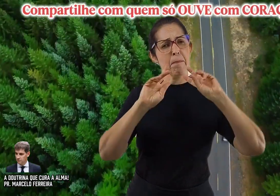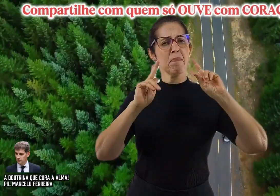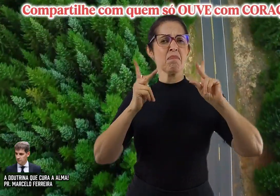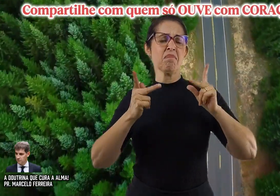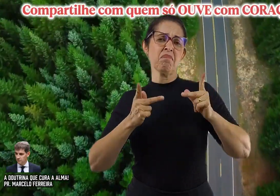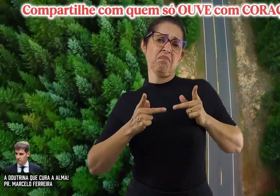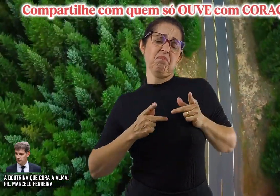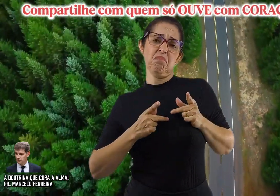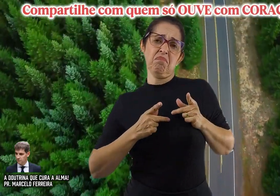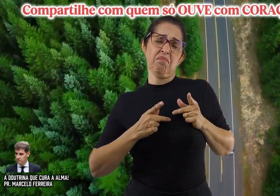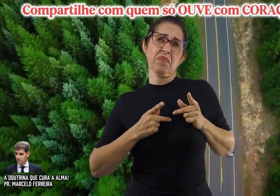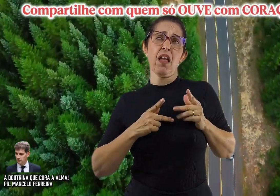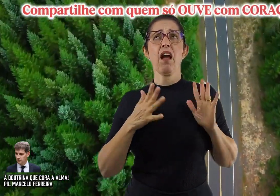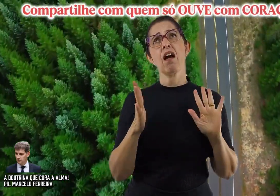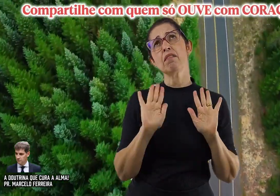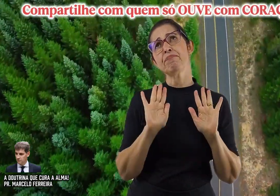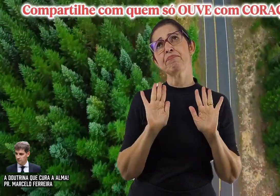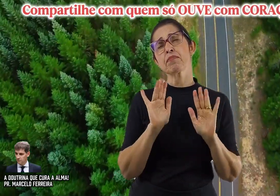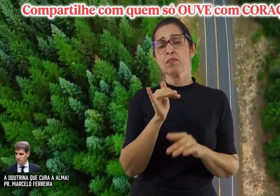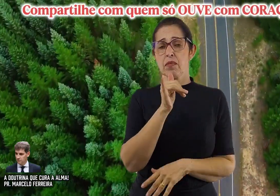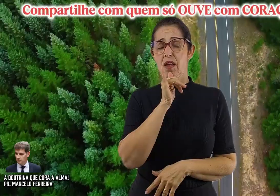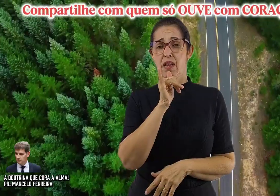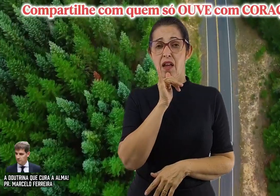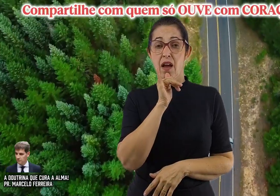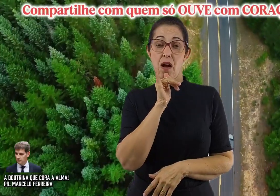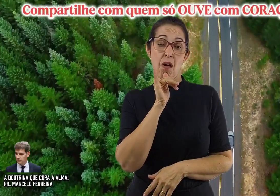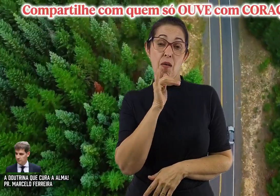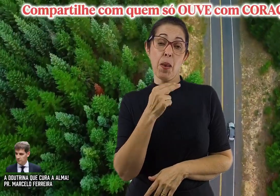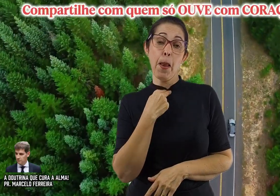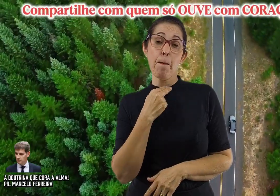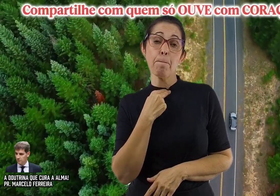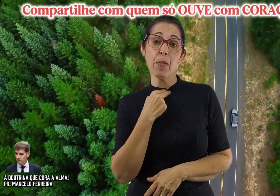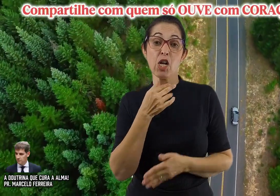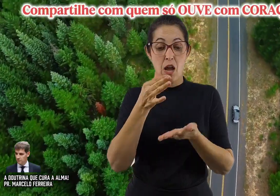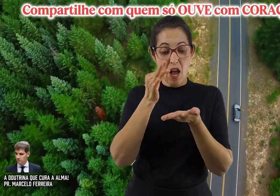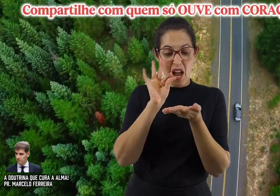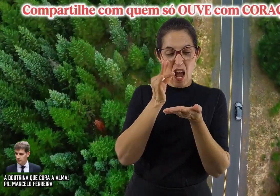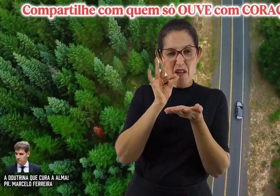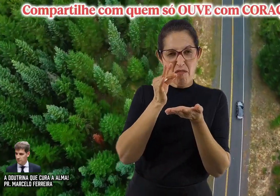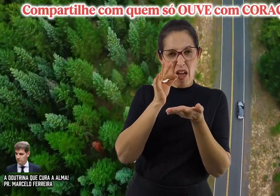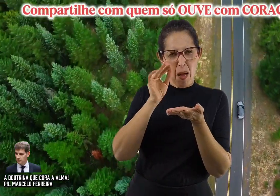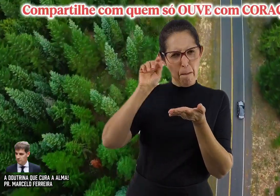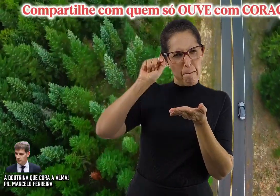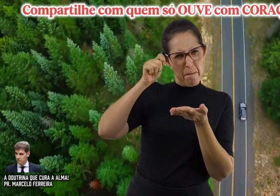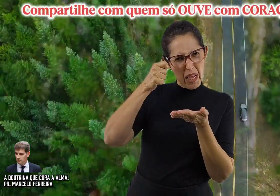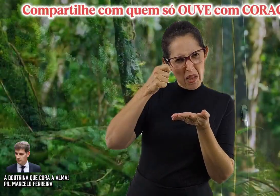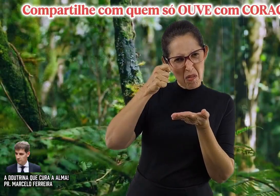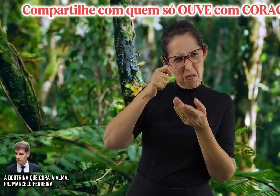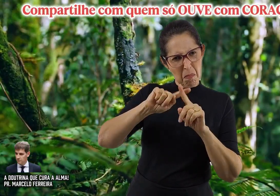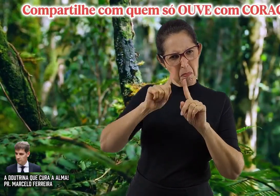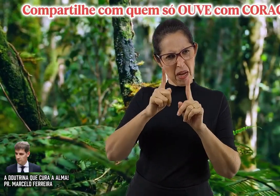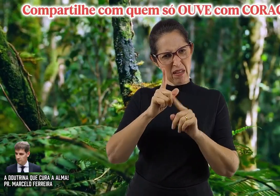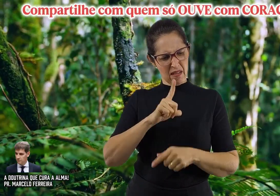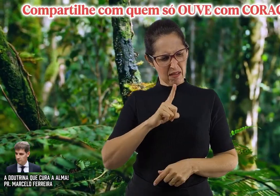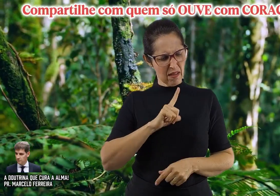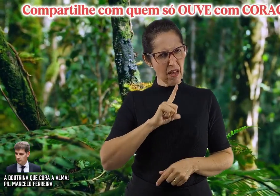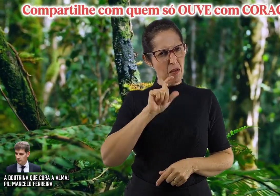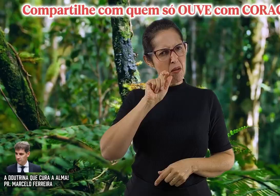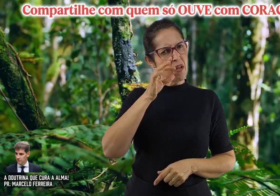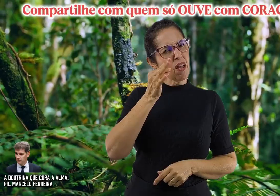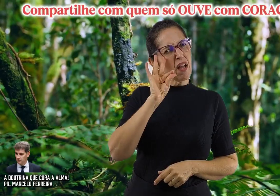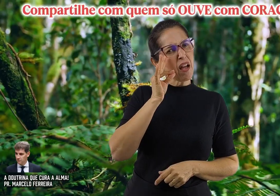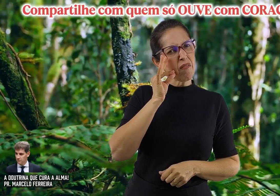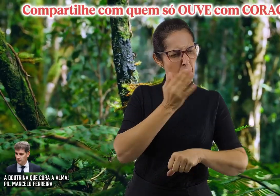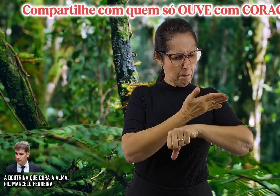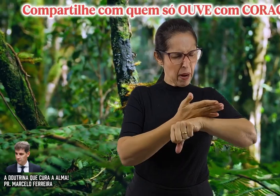uma obrigação. Ela não pode tomar café preto, como se existisse café branco. Não,